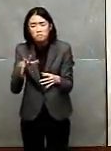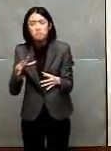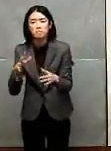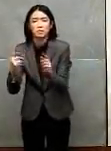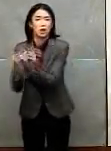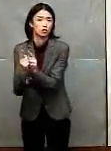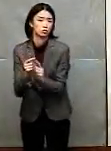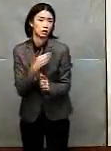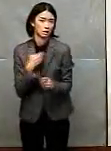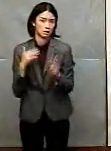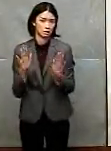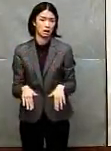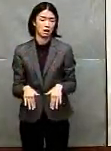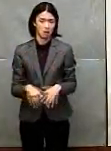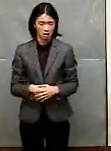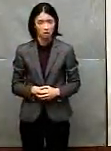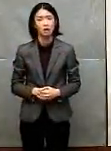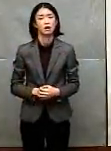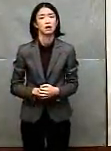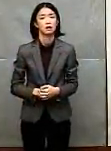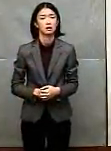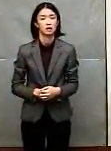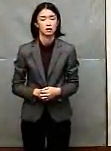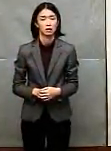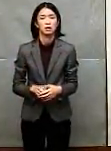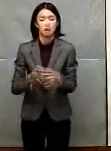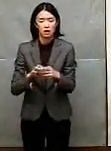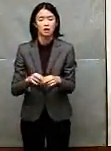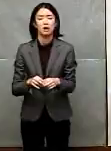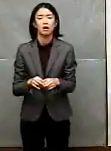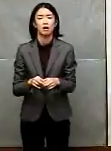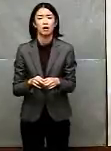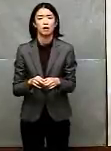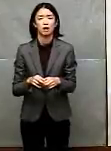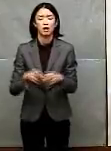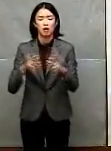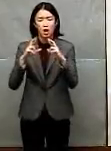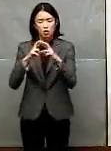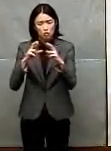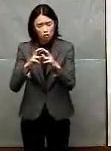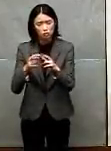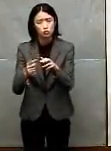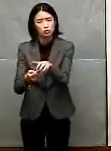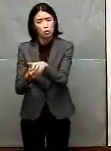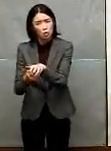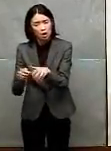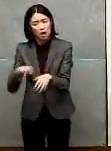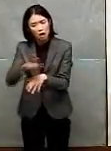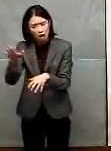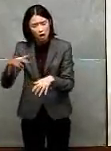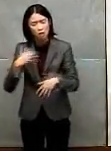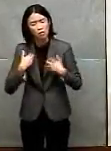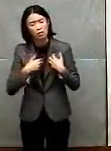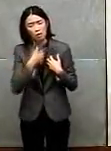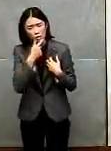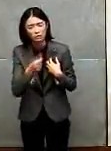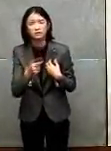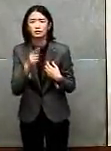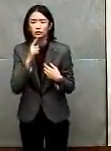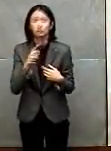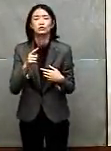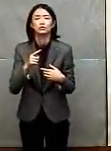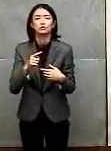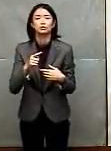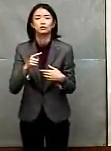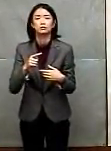、私は本当にラフランス農家の方に喜んでいただきたいなというすごく単純な